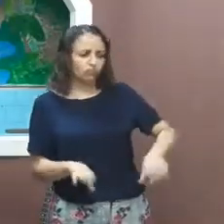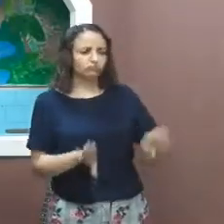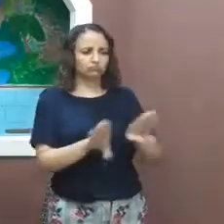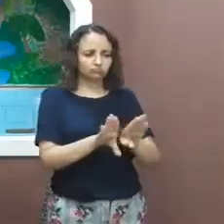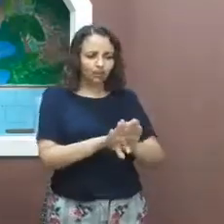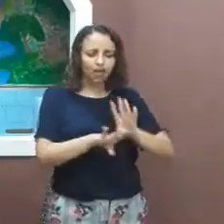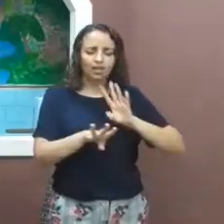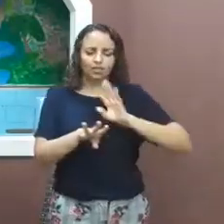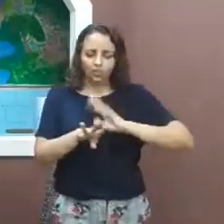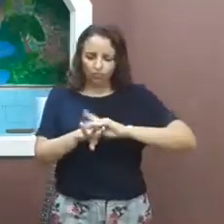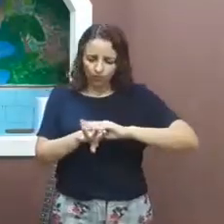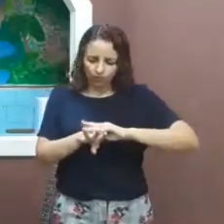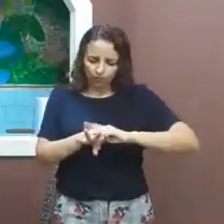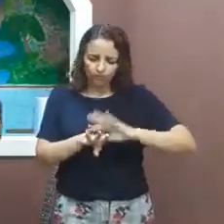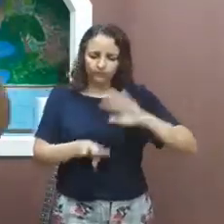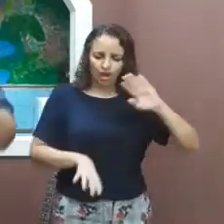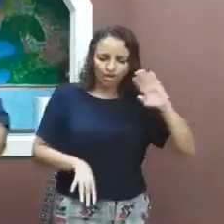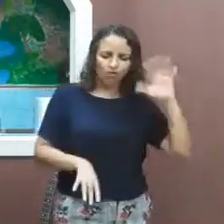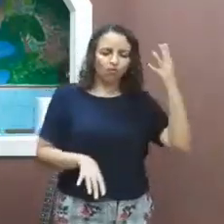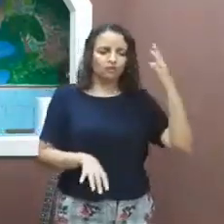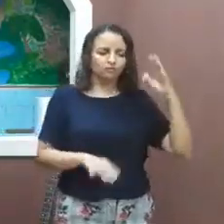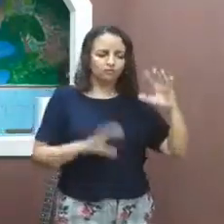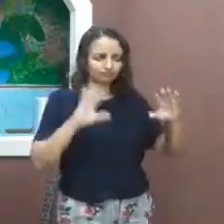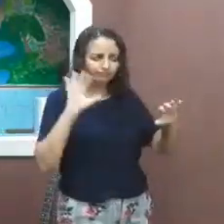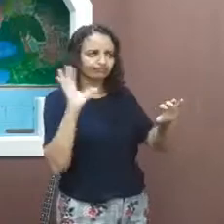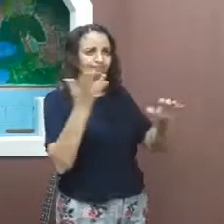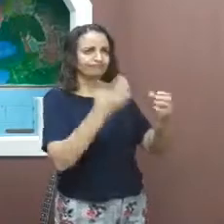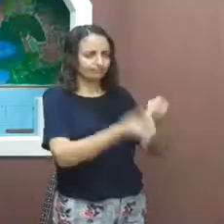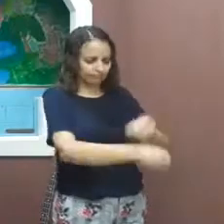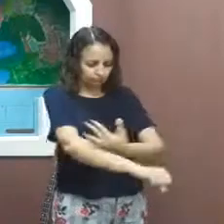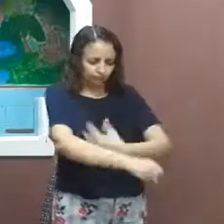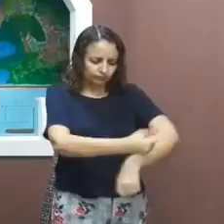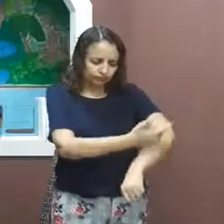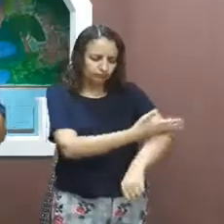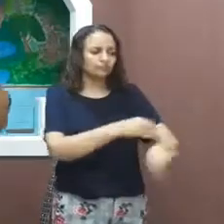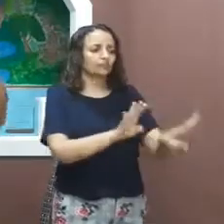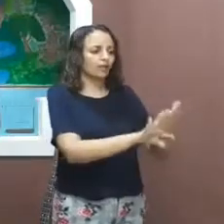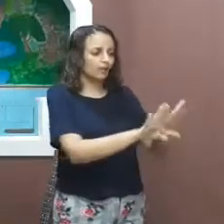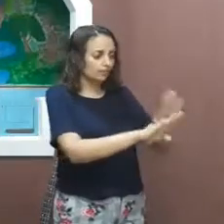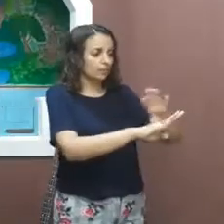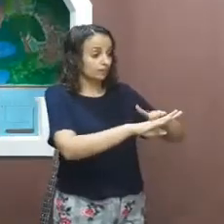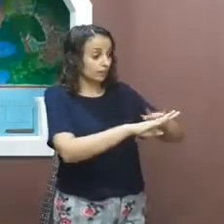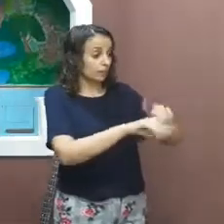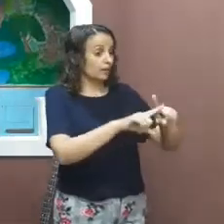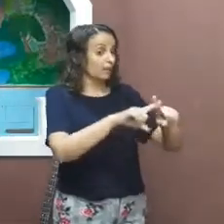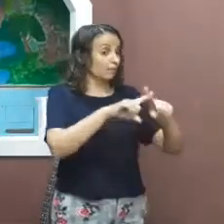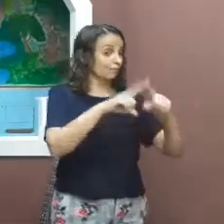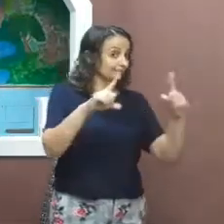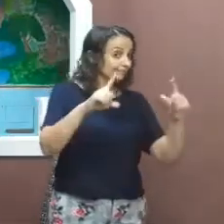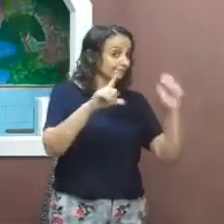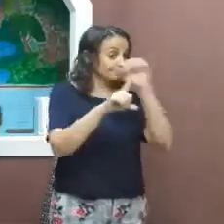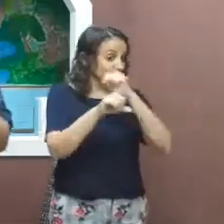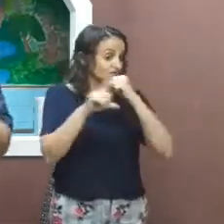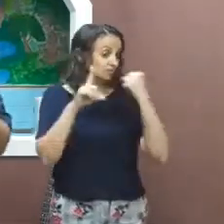as doenças acontecem, e as doenças emocionais acontecem, mas a sociedade